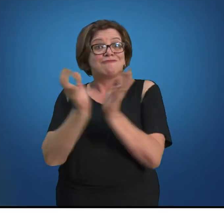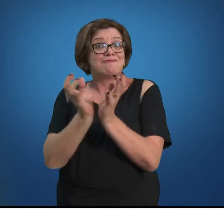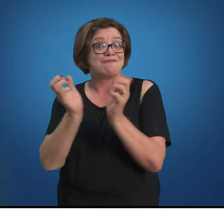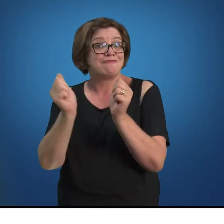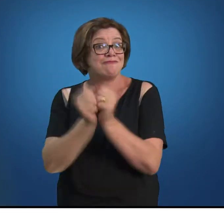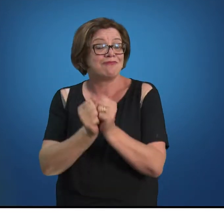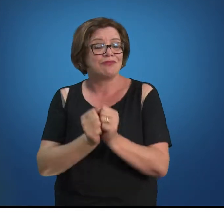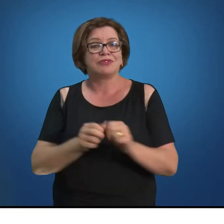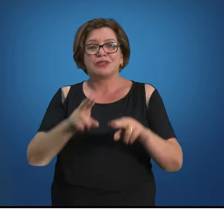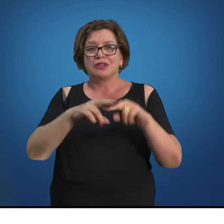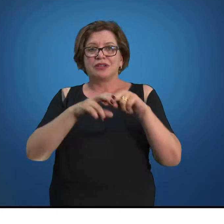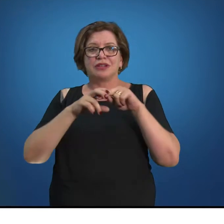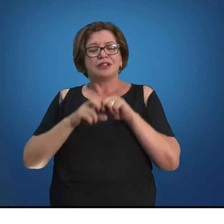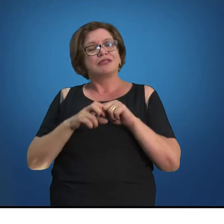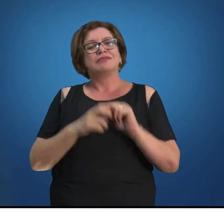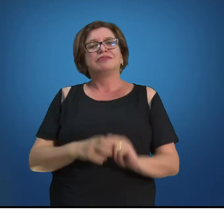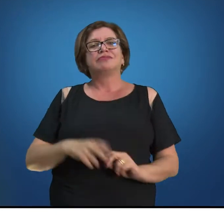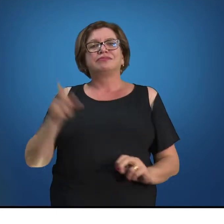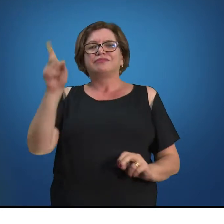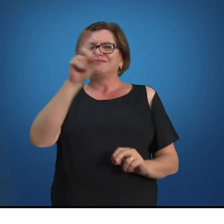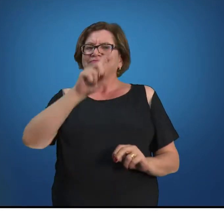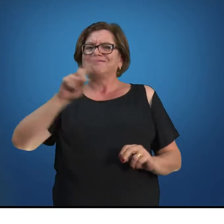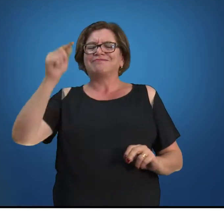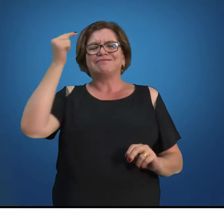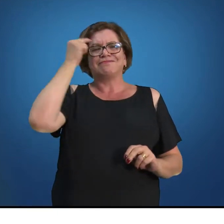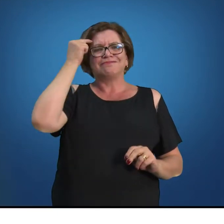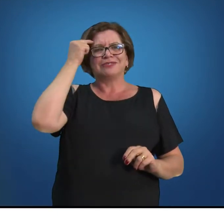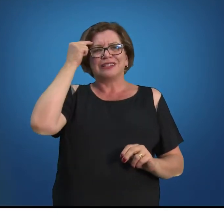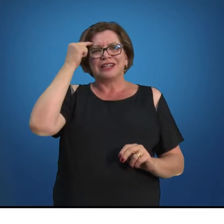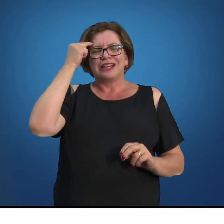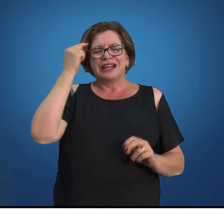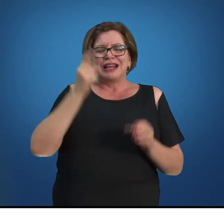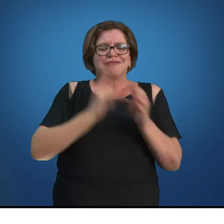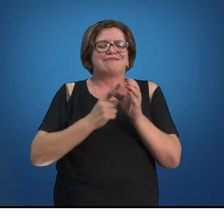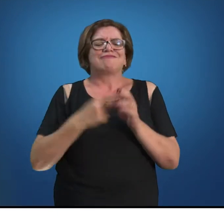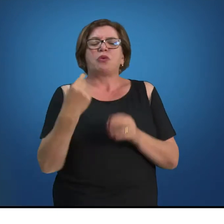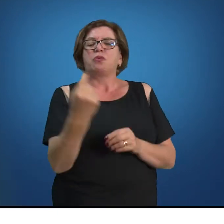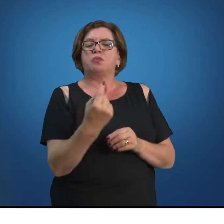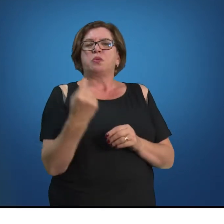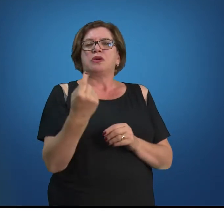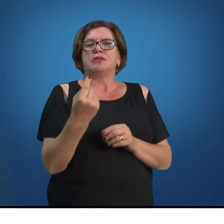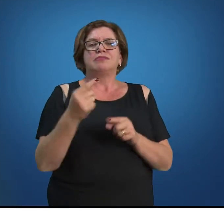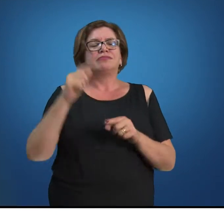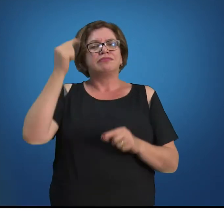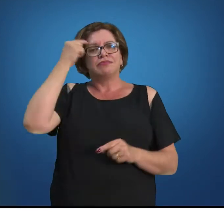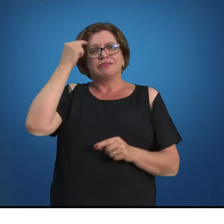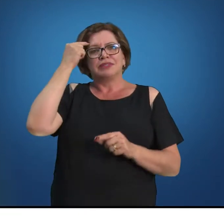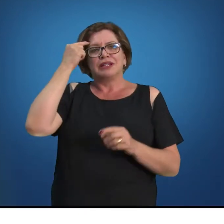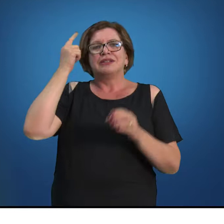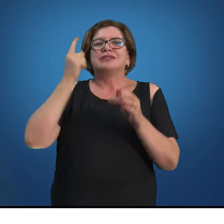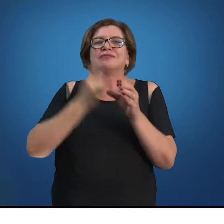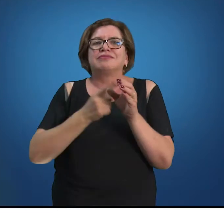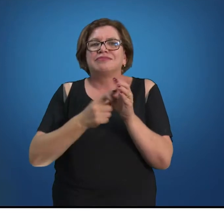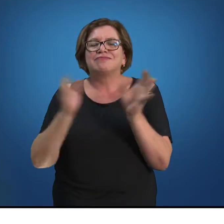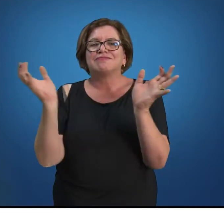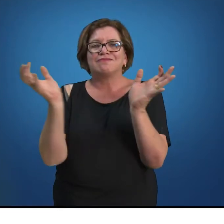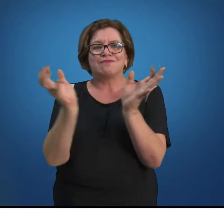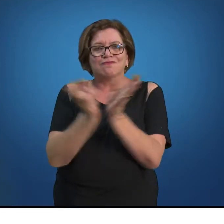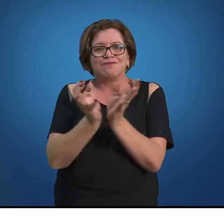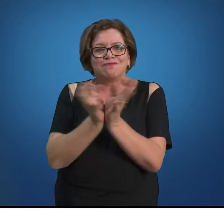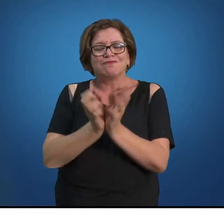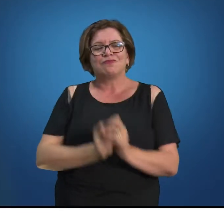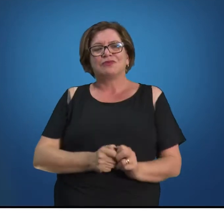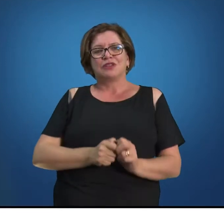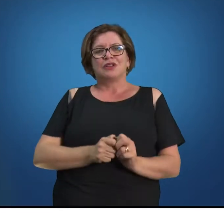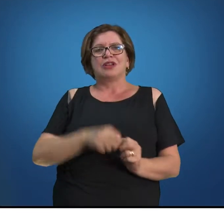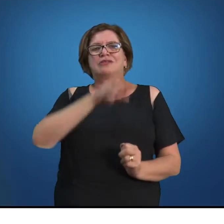coletiva. Portanto, não pensamos na cidade individualmente, pensamos na cidade pelo coletivo. A